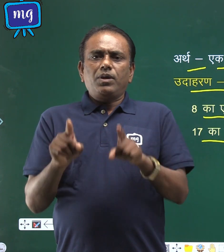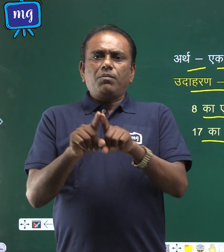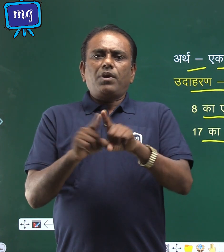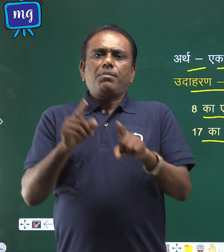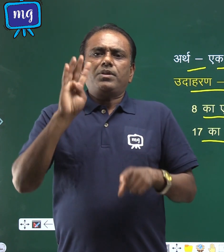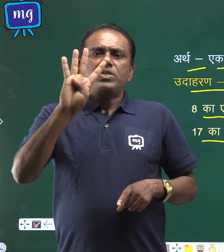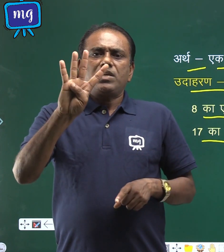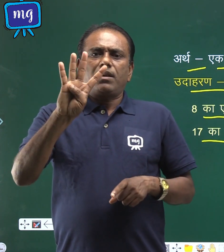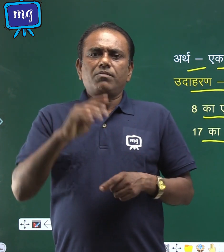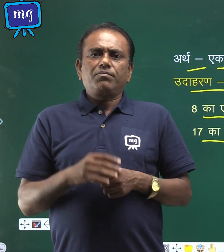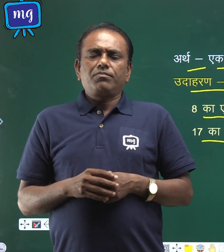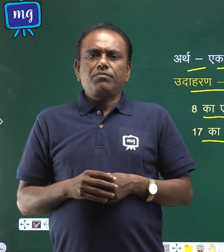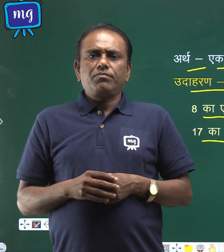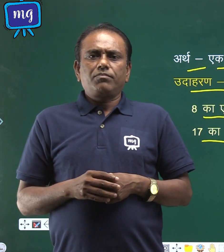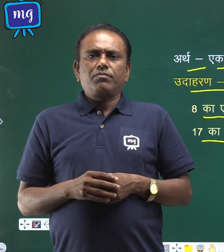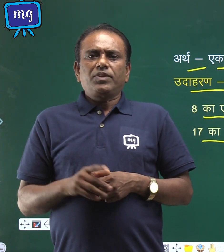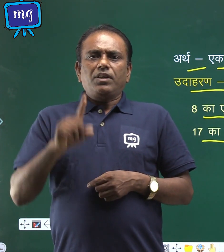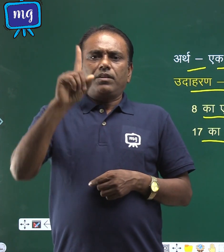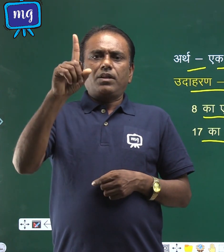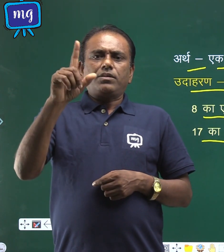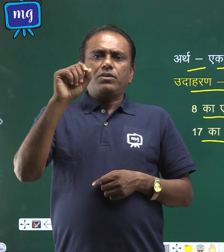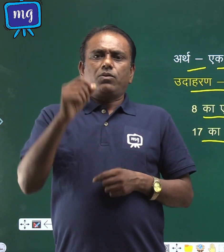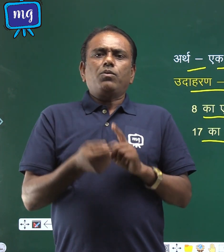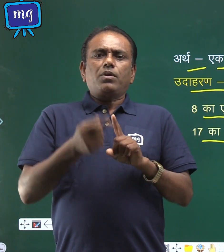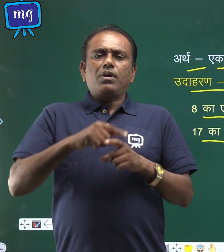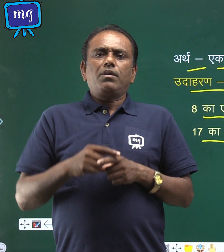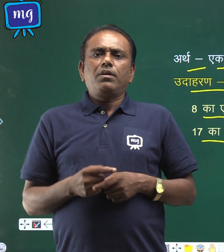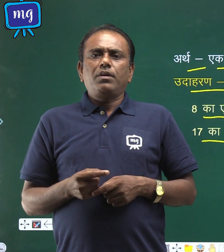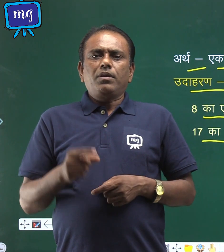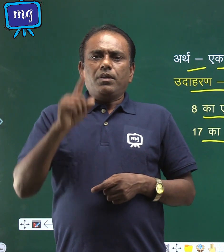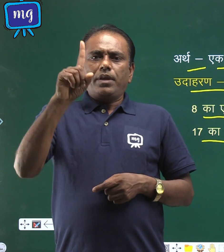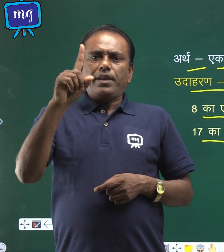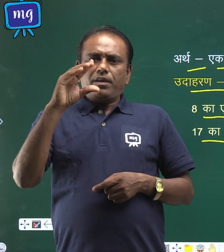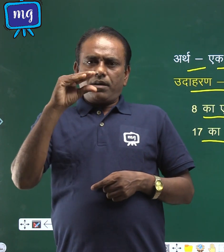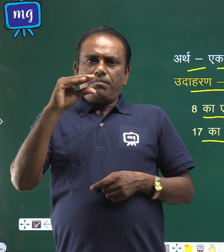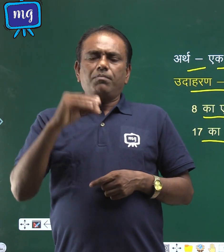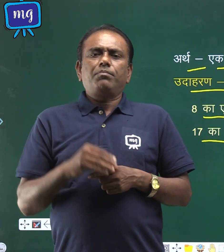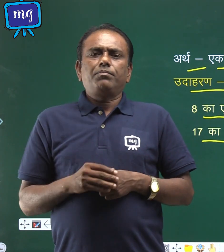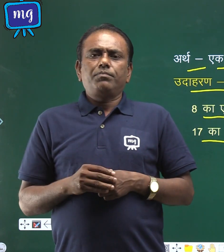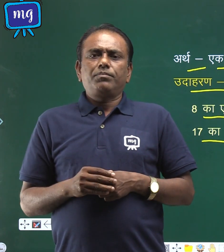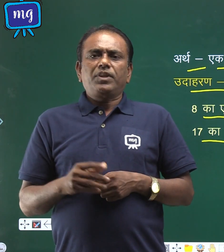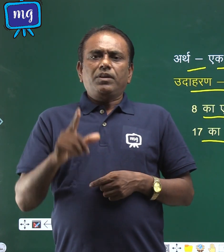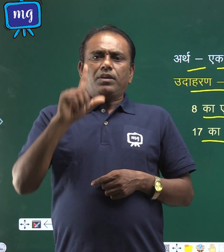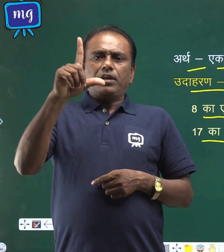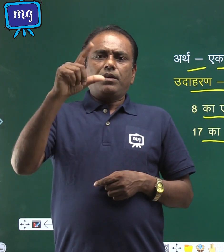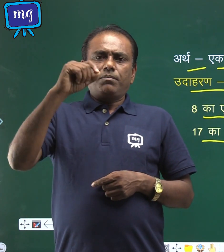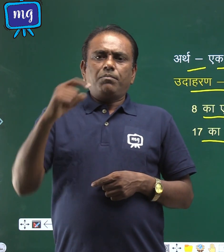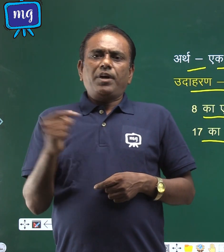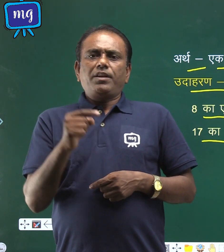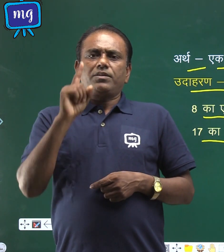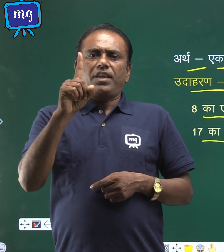बराबर 4। 10 का एक न्यून, 10 माइनस 1